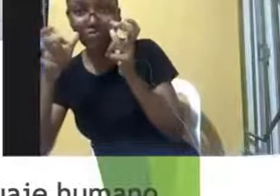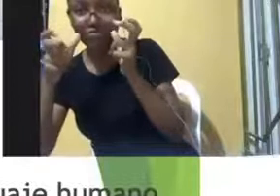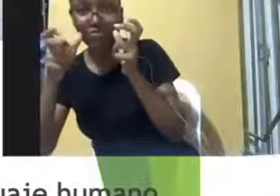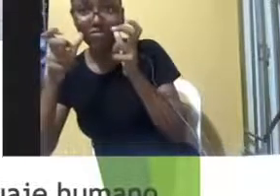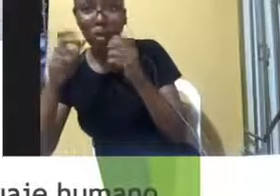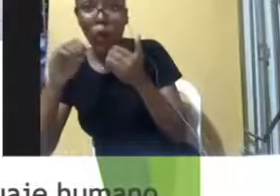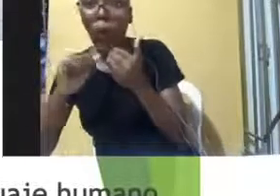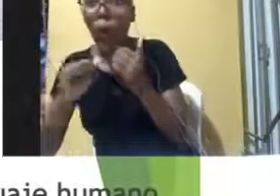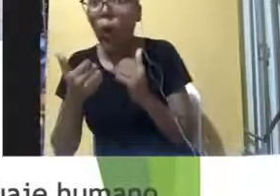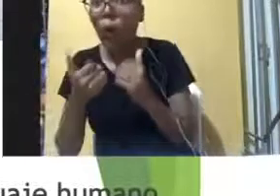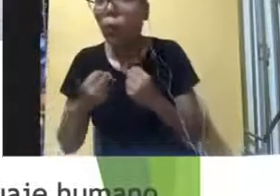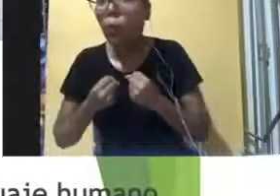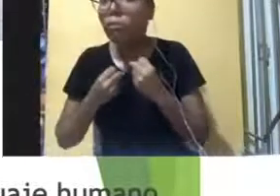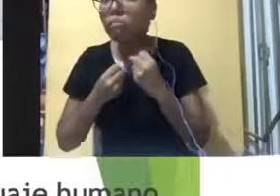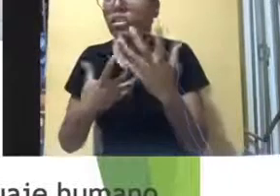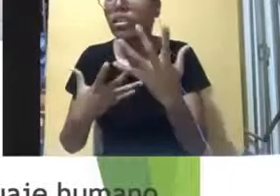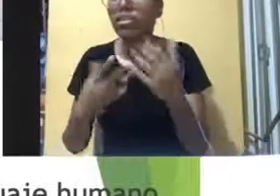manos